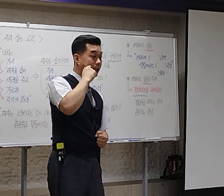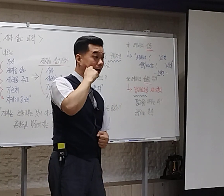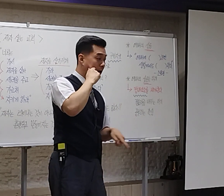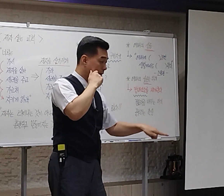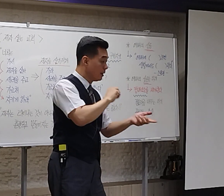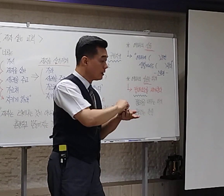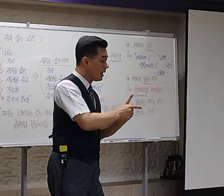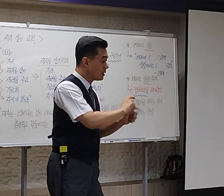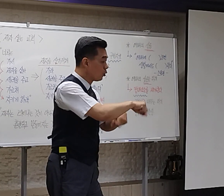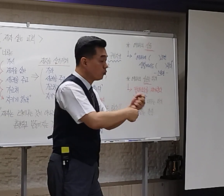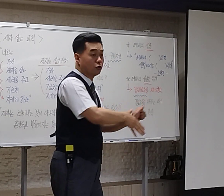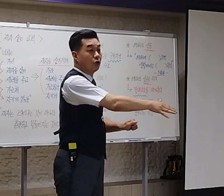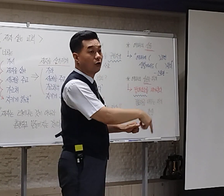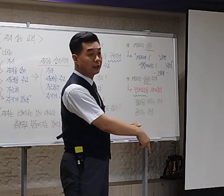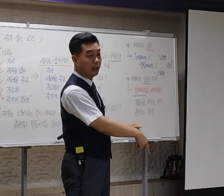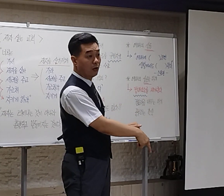못하니까 대신 동물을 죽이는 거잖아요.